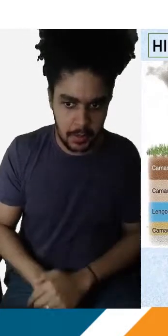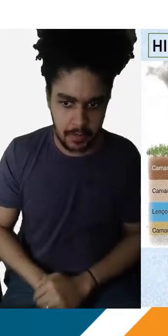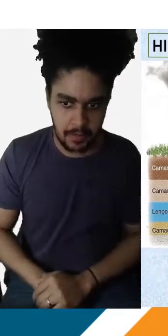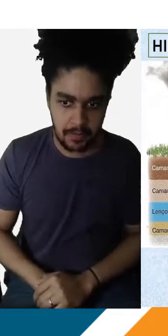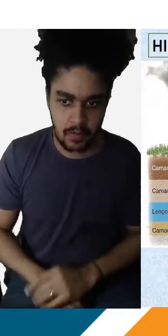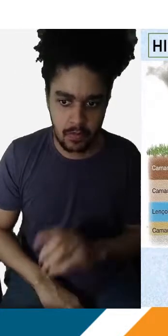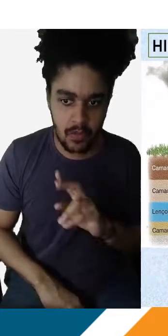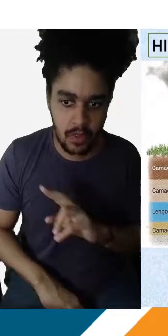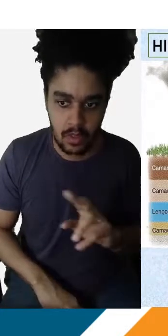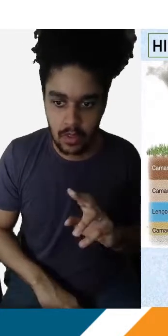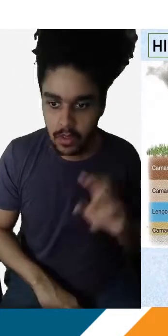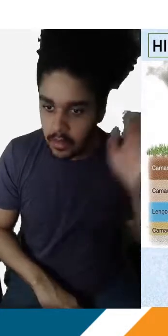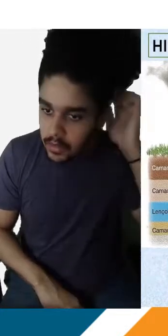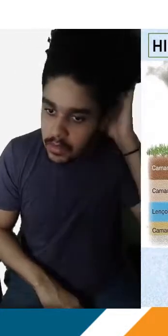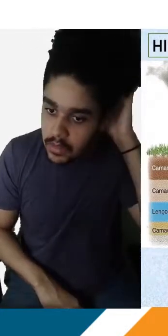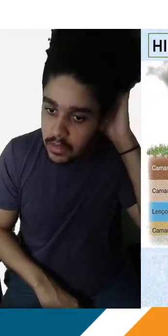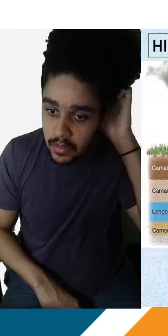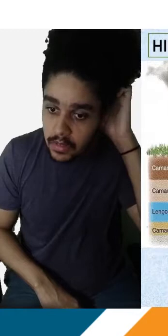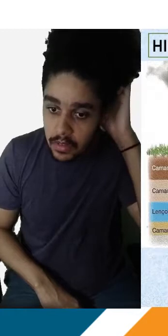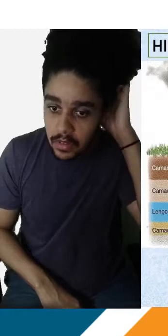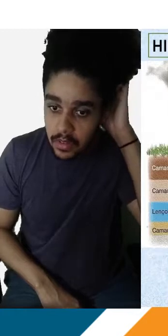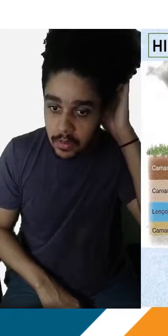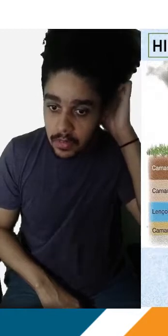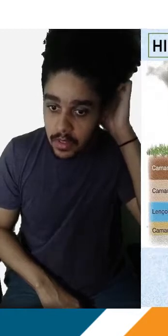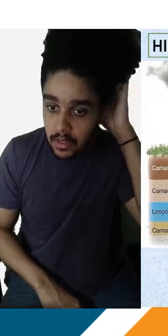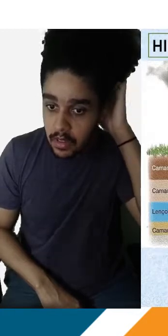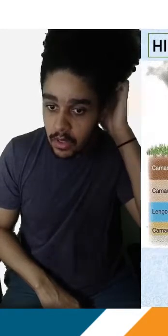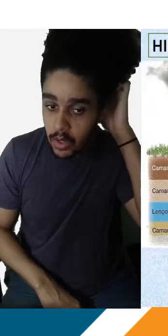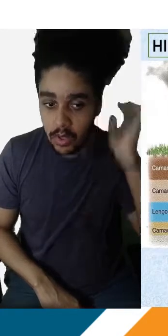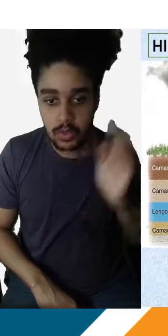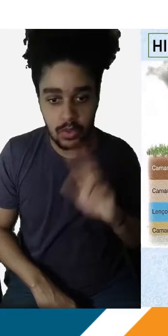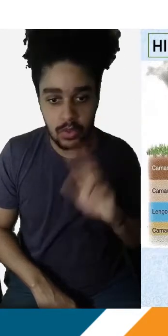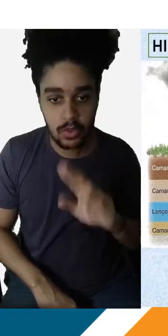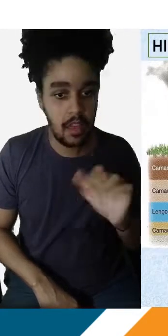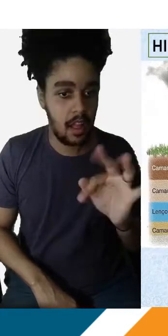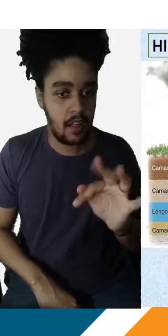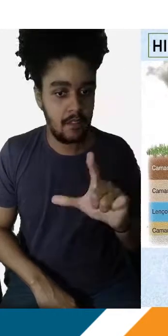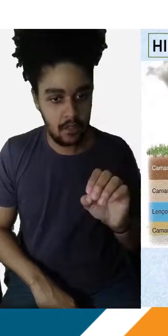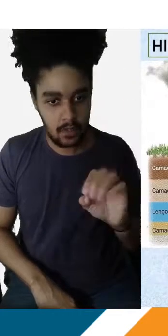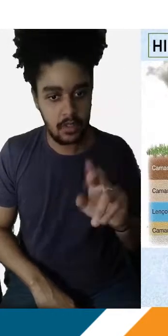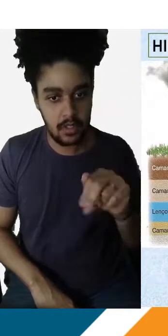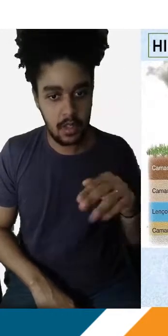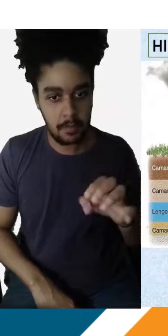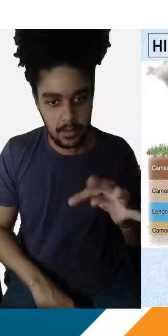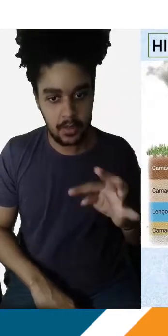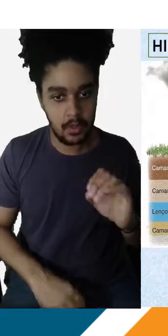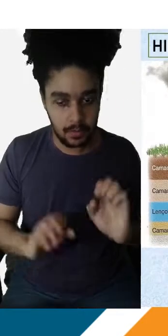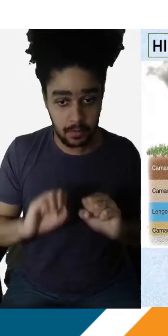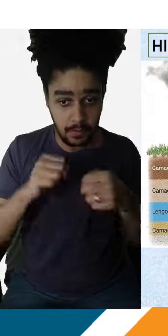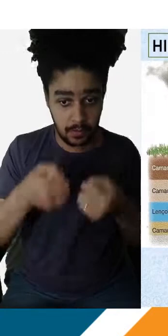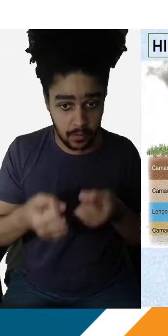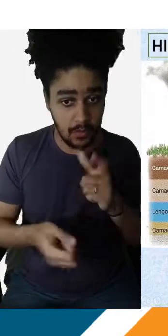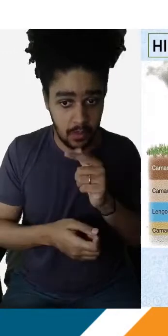pode determinar, a gente determina como um afloramento. Então a gente vê uma concentração de água que forma o lençol